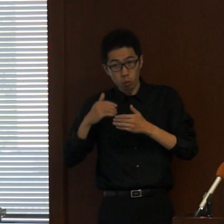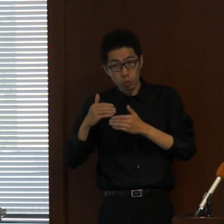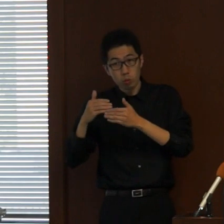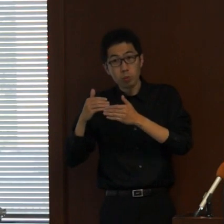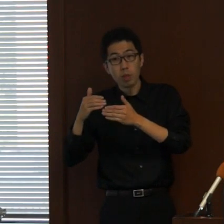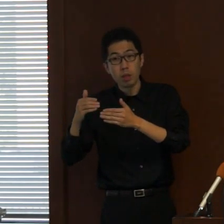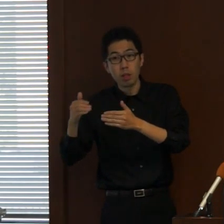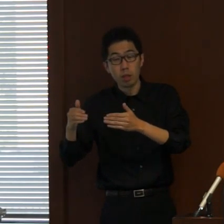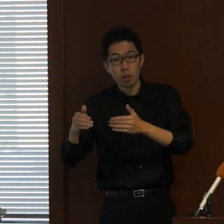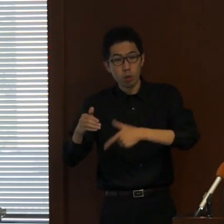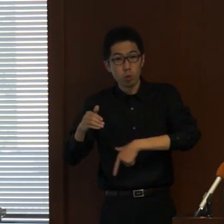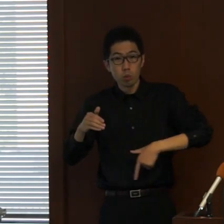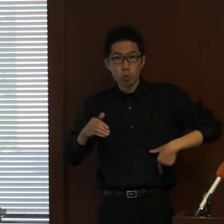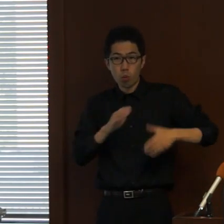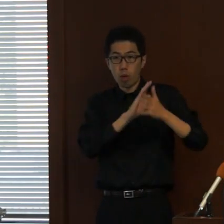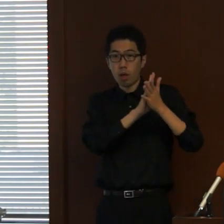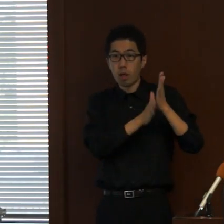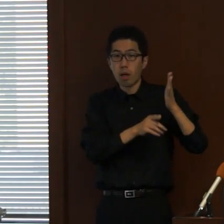然